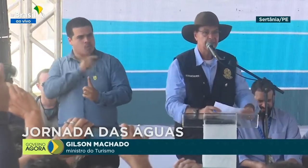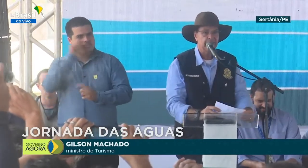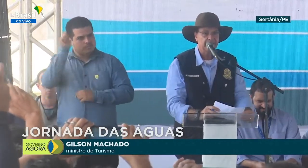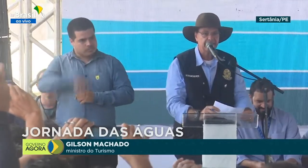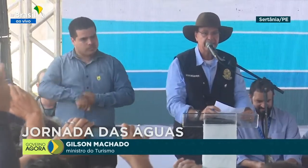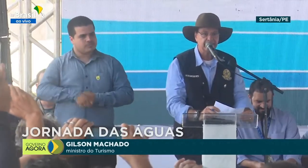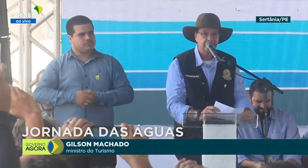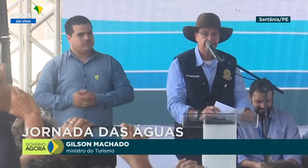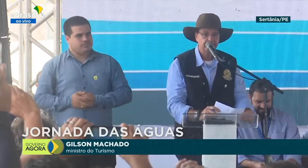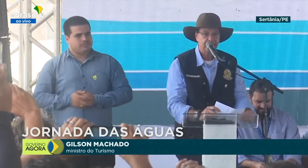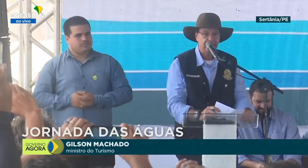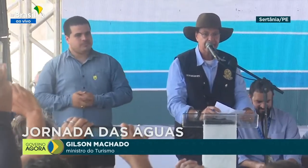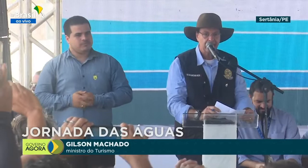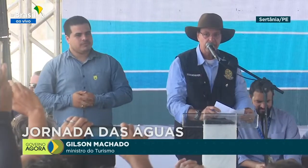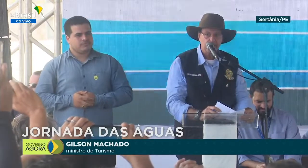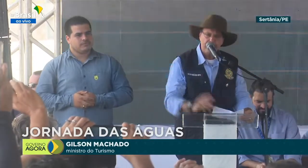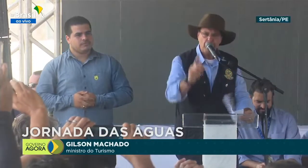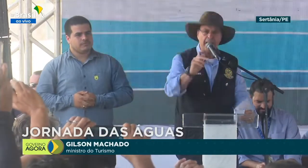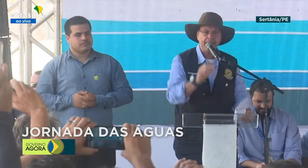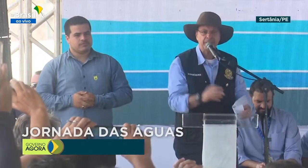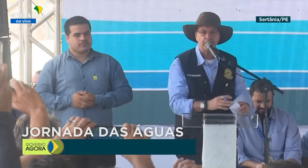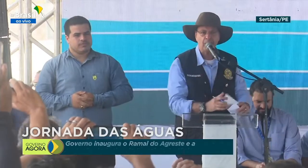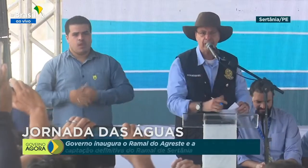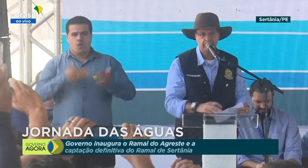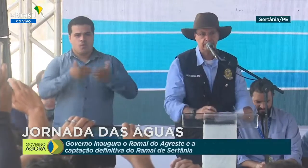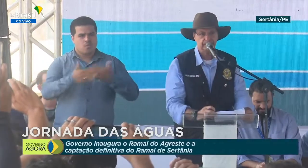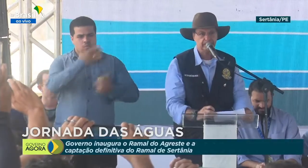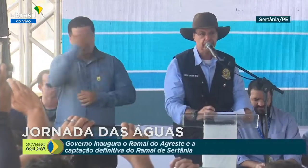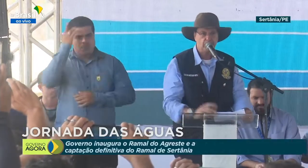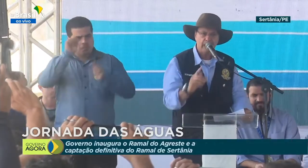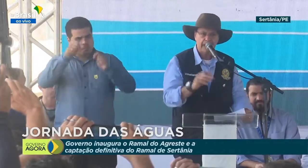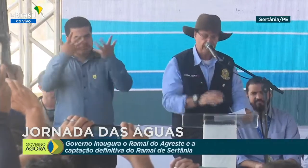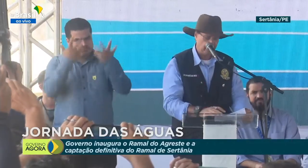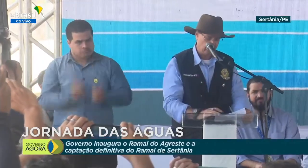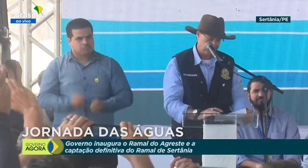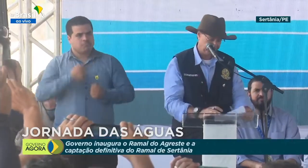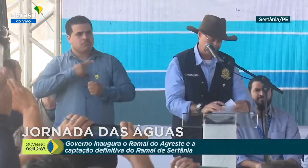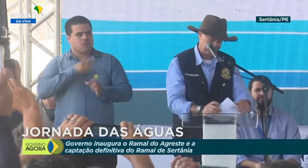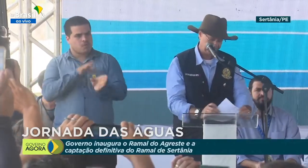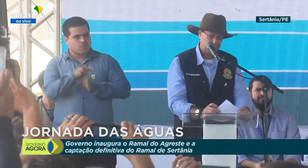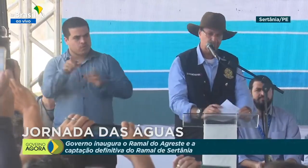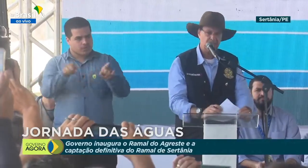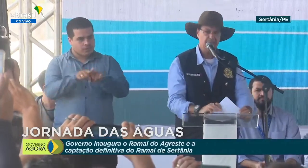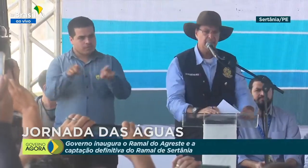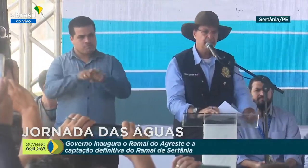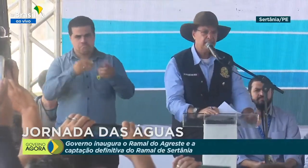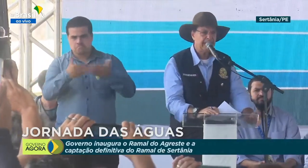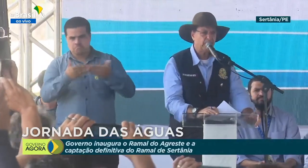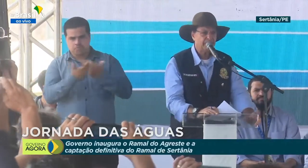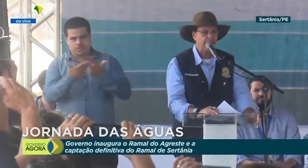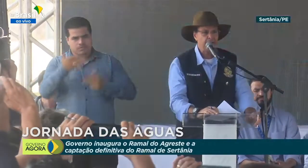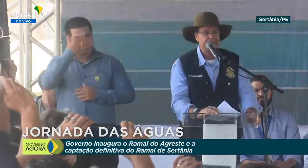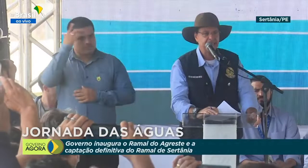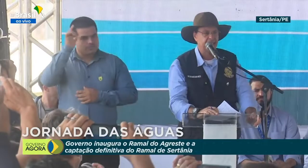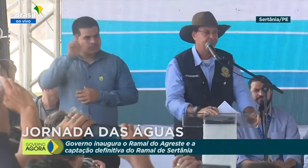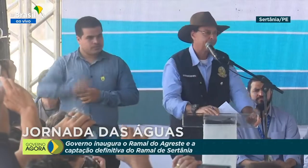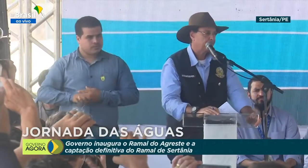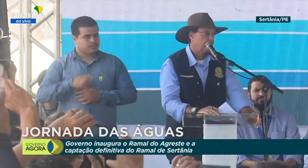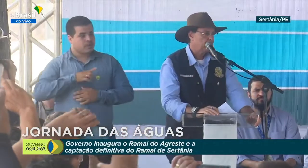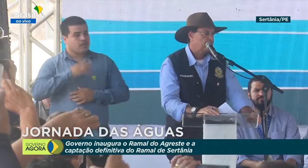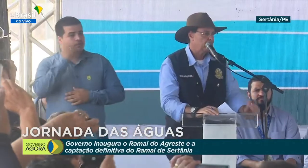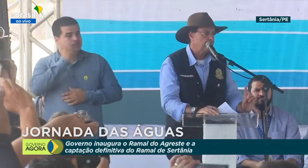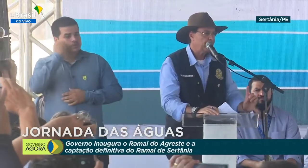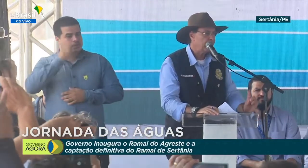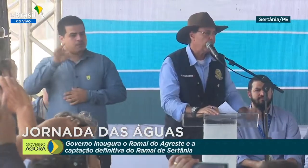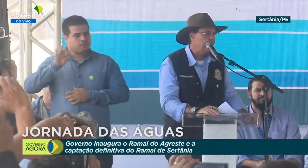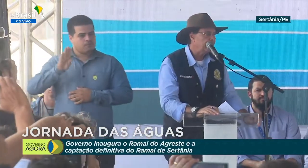Isso serve para qualquer pessoa, qualquer um de nós. Senador Fernando Bezerra,